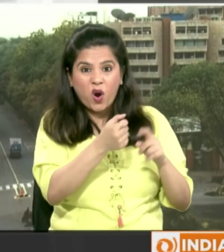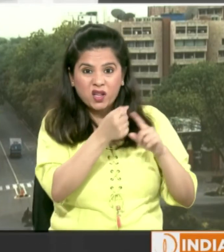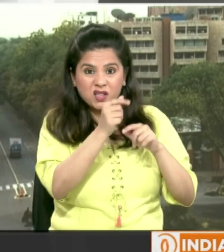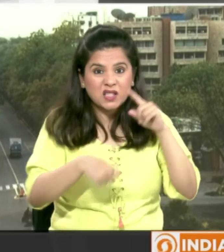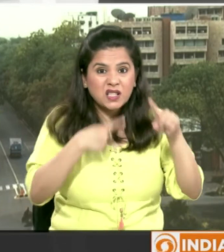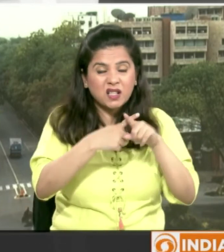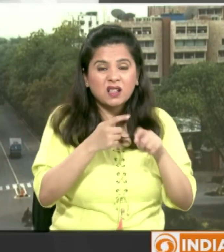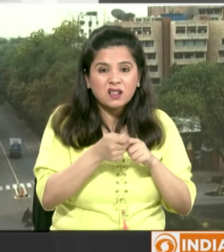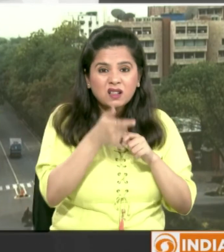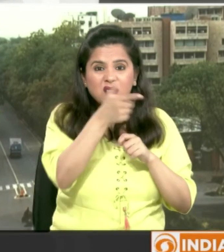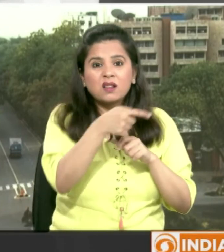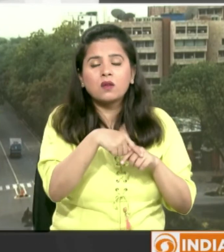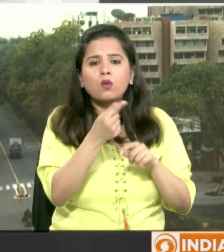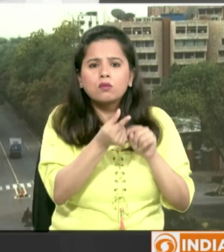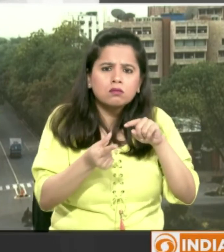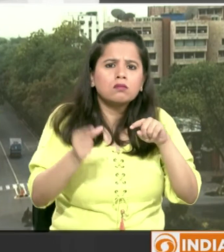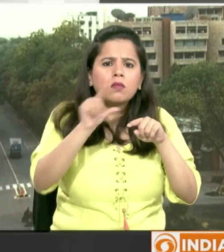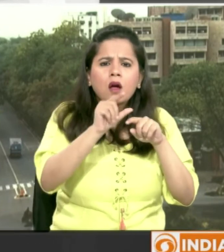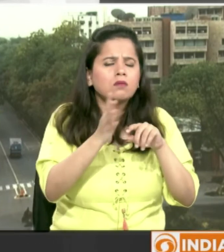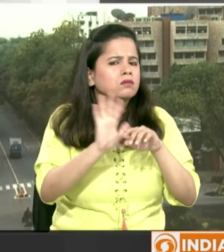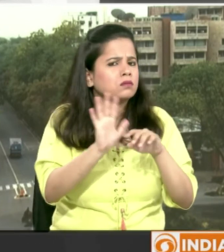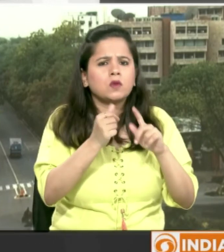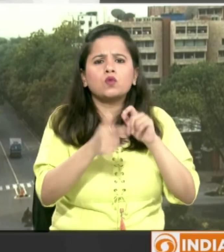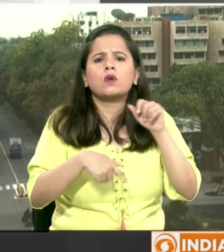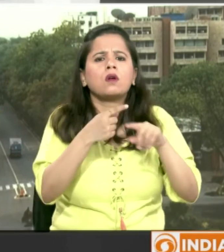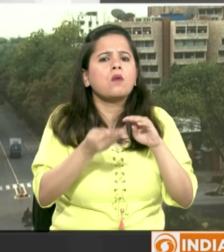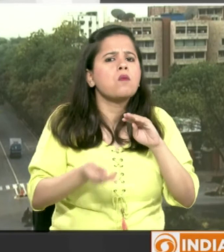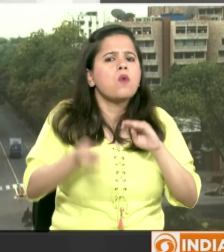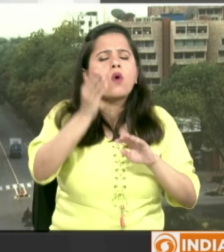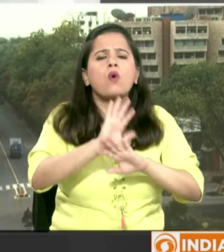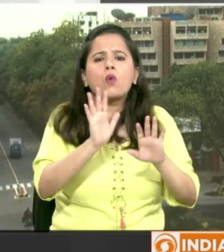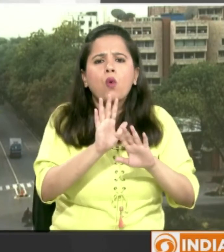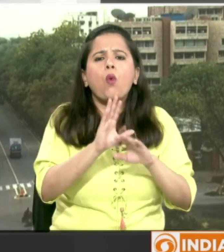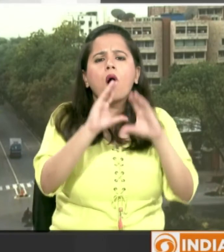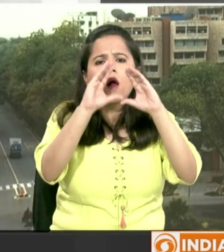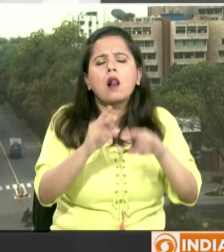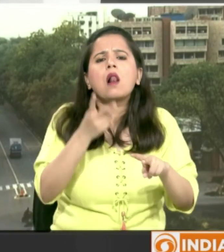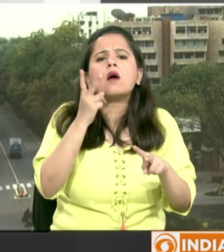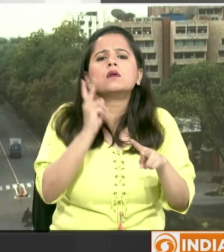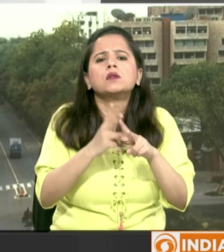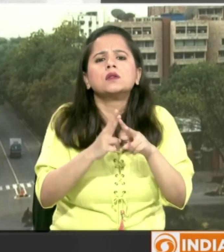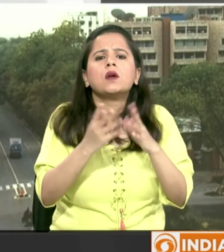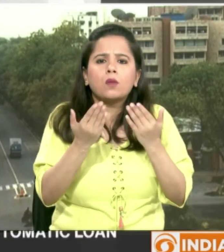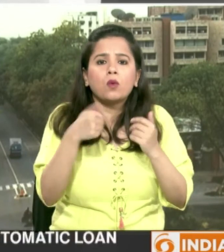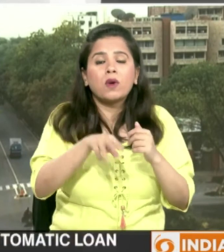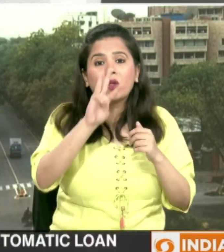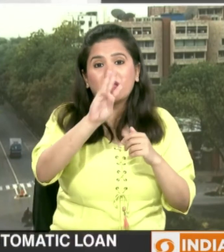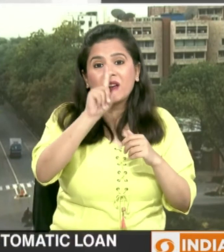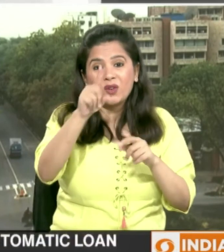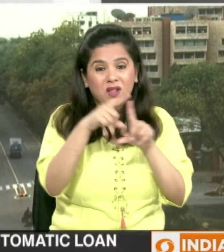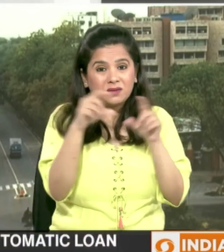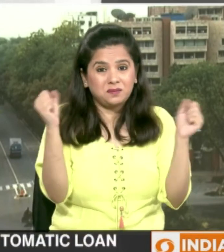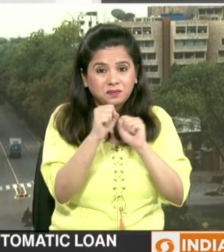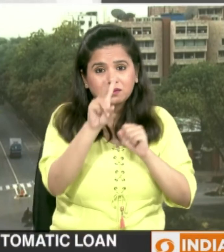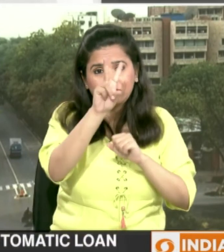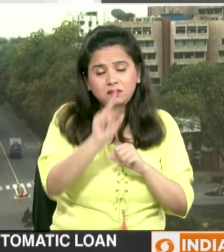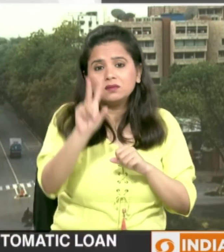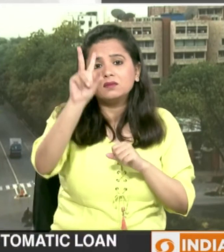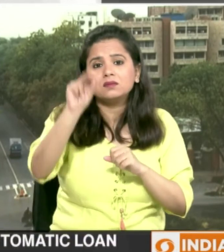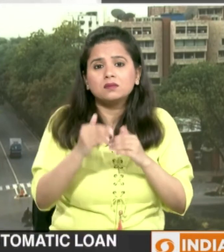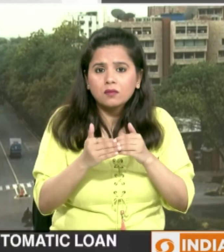कोई अतिरिक्त पेमेंट ना किए बिना, एडिशनल अमाउंट दिए बिना इसको 31 दिसंबर 2020